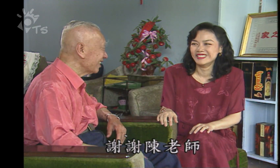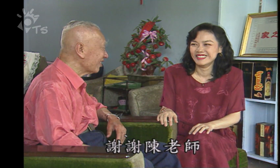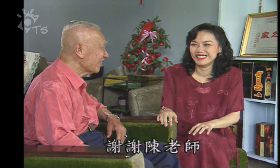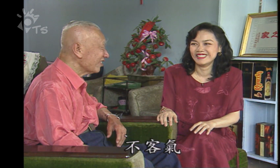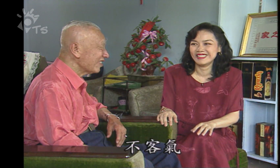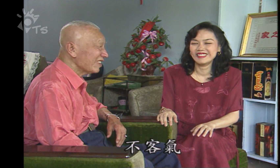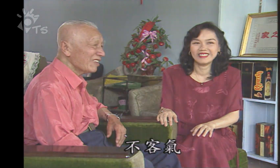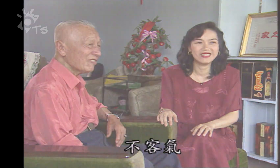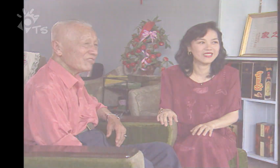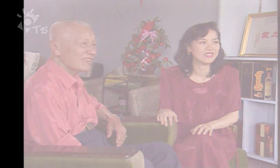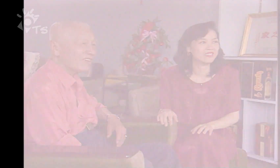气。